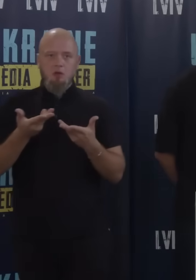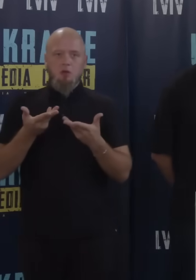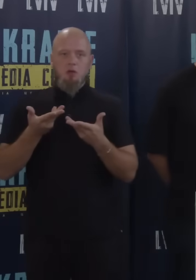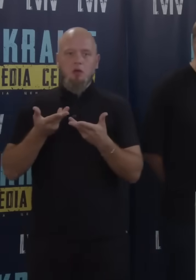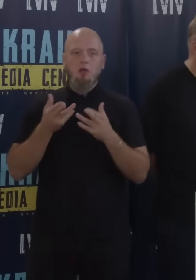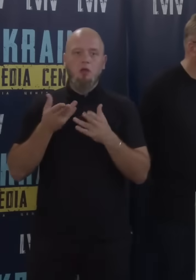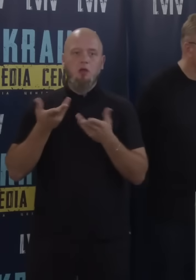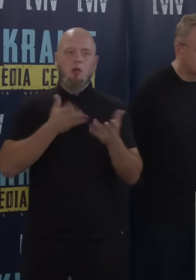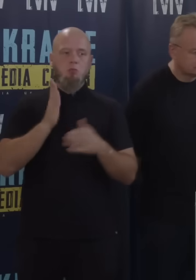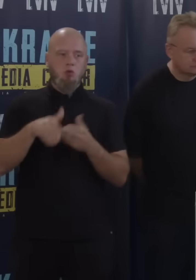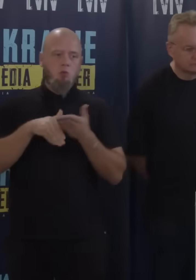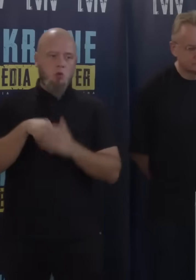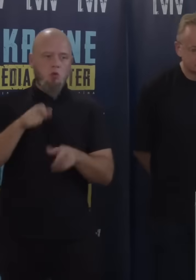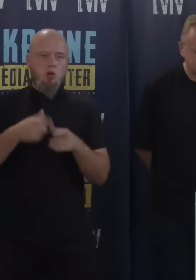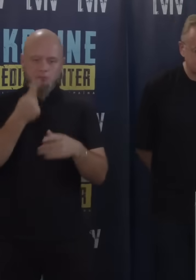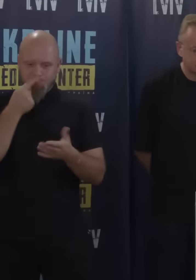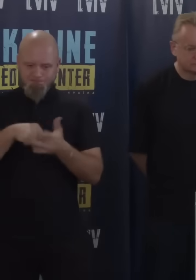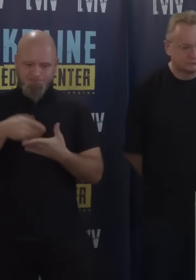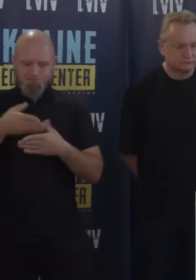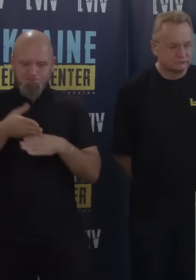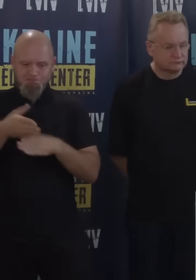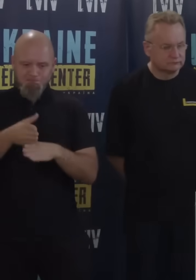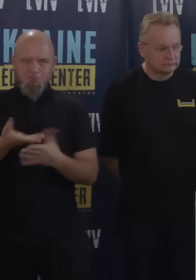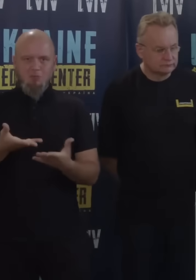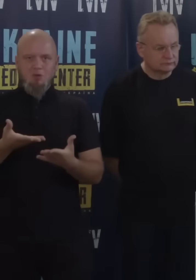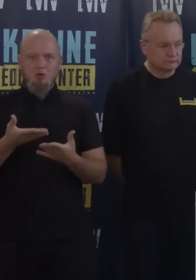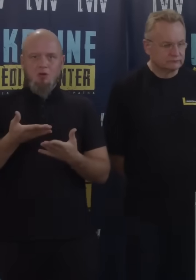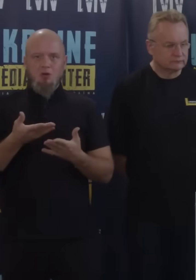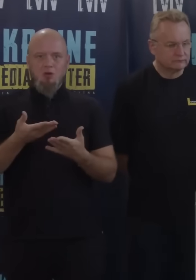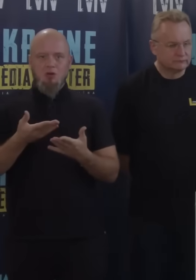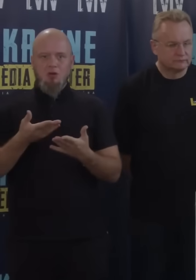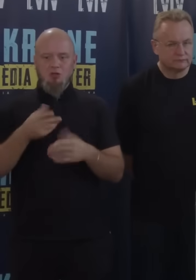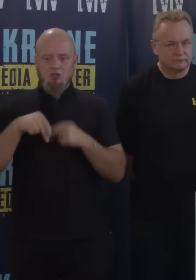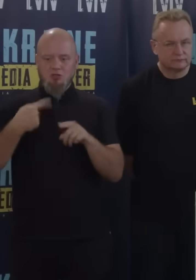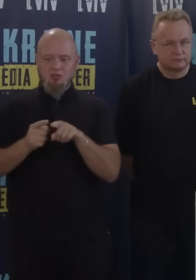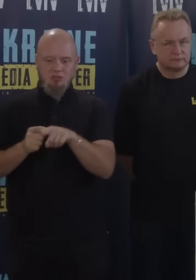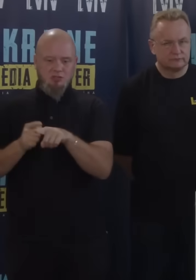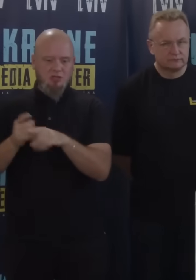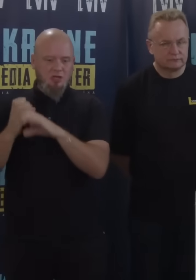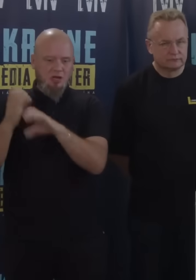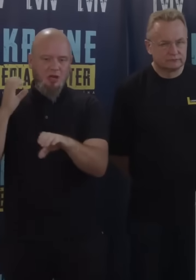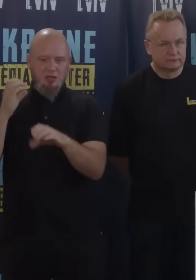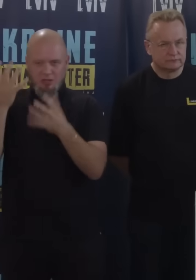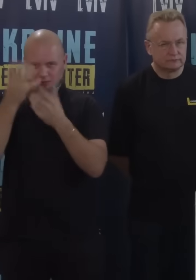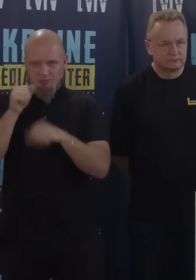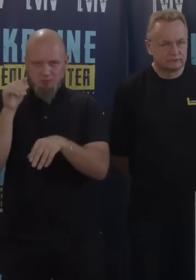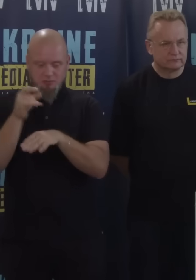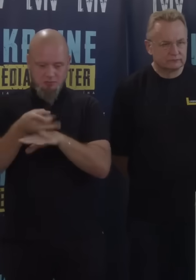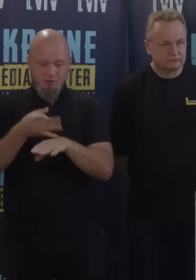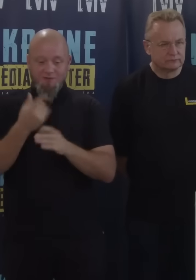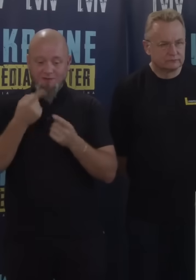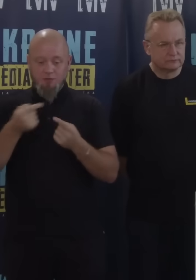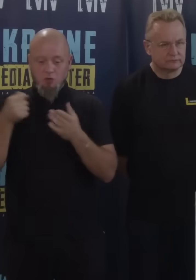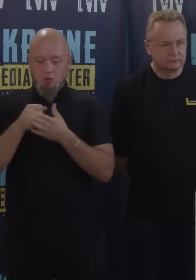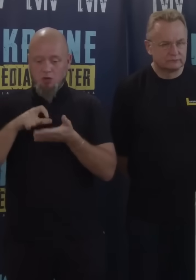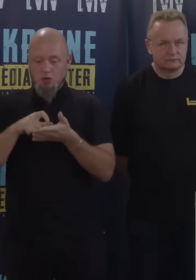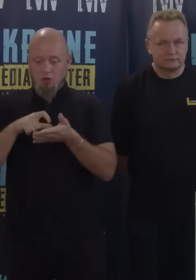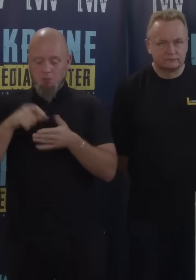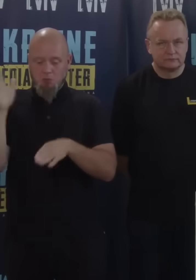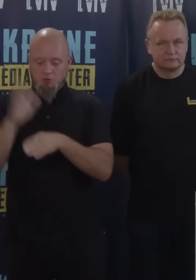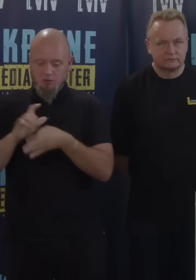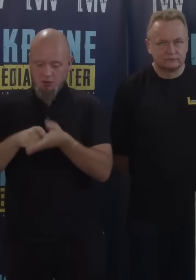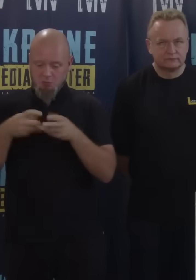допомагати людям, які зазнали пошкоджень і зазнали втрат через ці нічні ракетні обстріли? Відповідно до постанови Кабміна